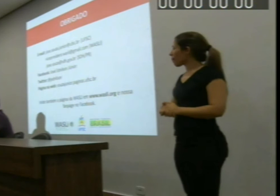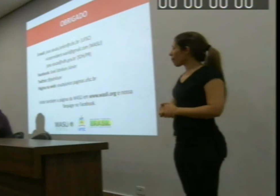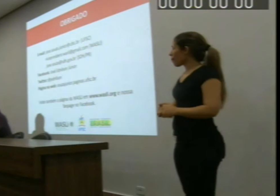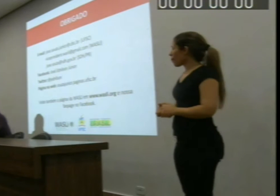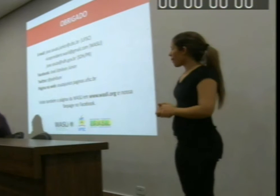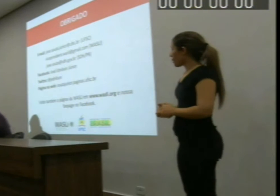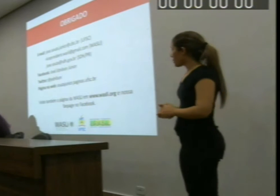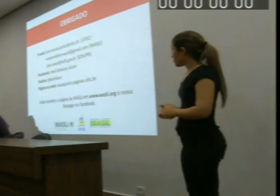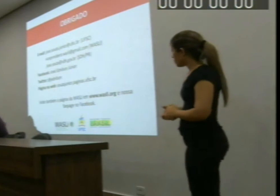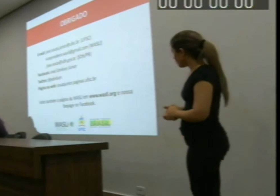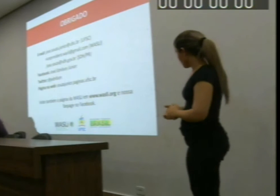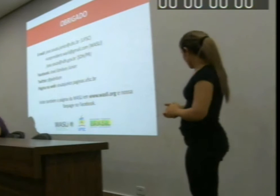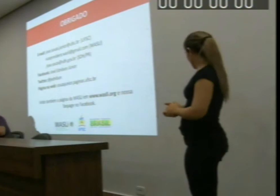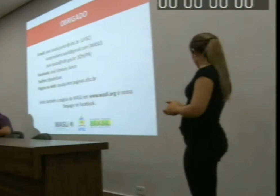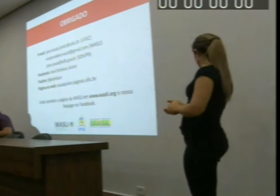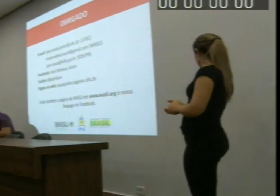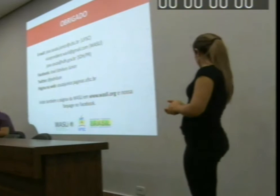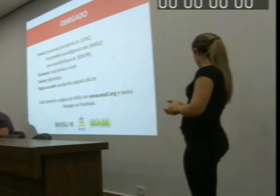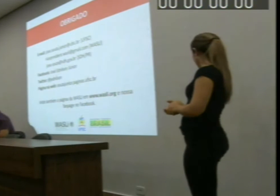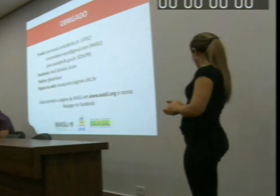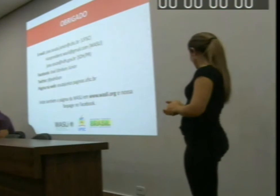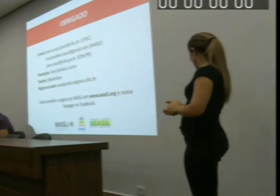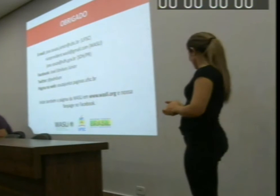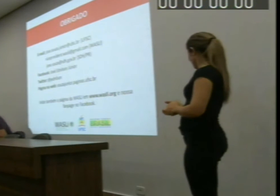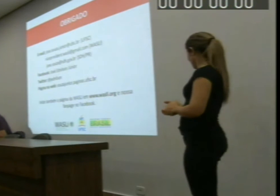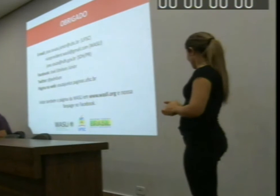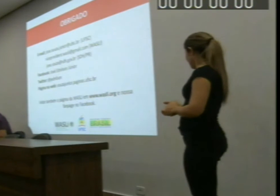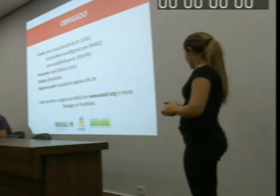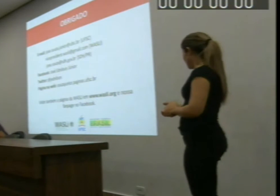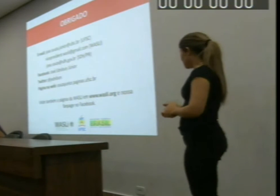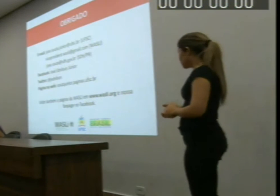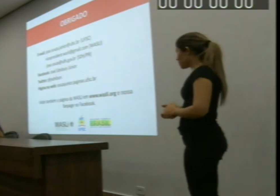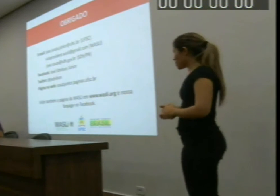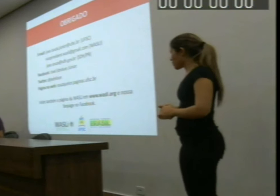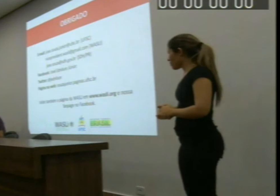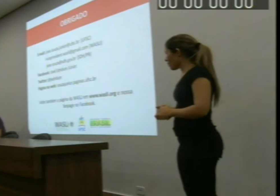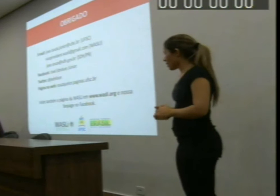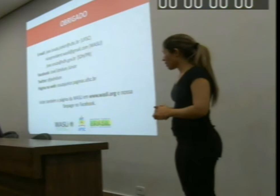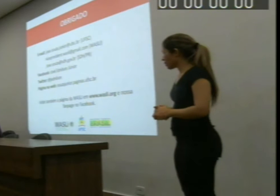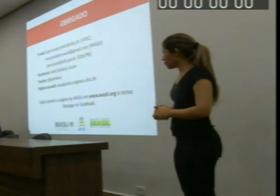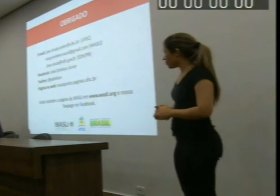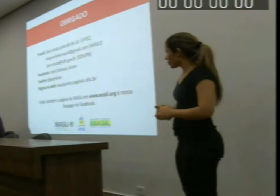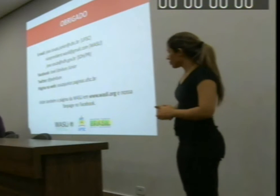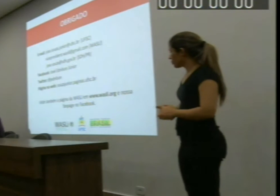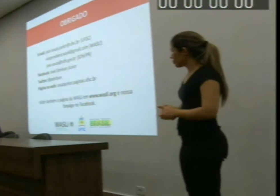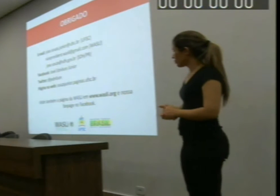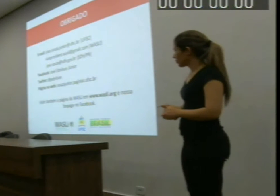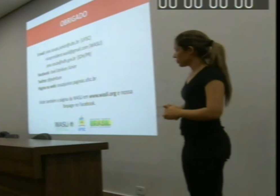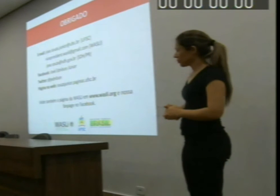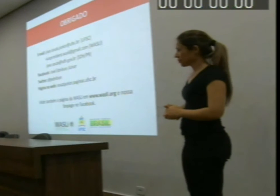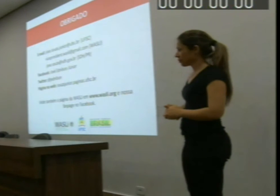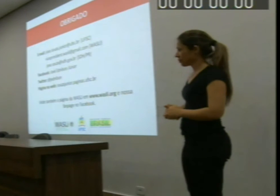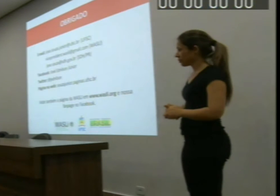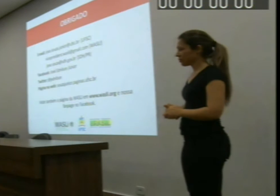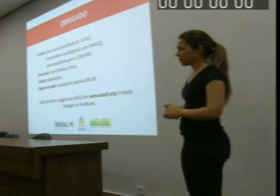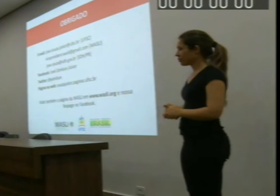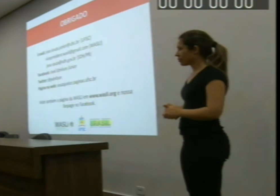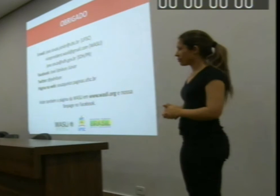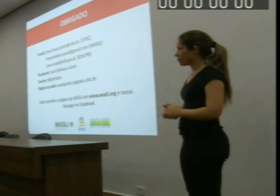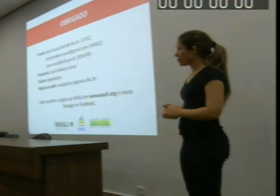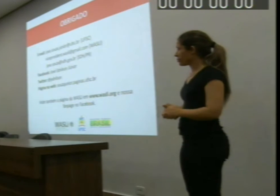nã Ah é voib tá pronto aqui já tá bom